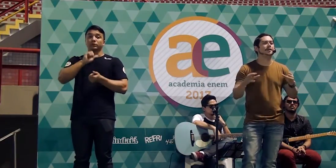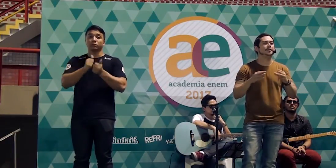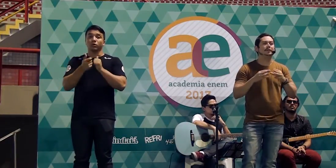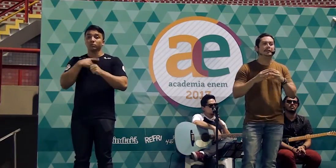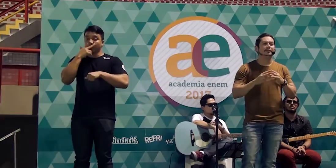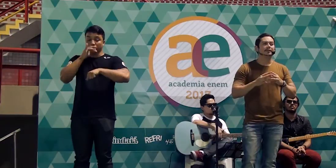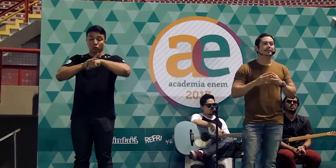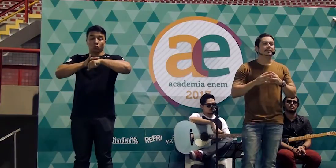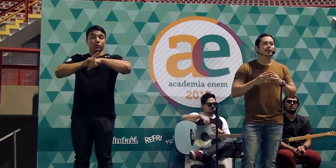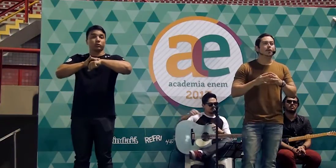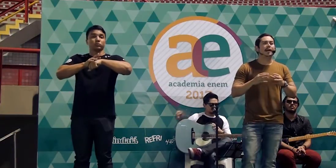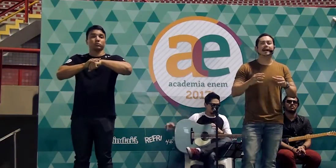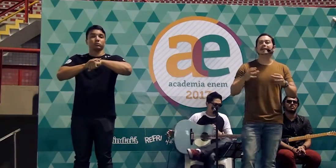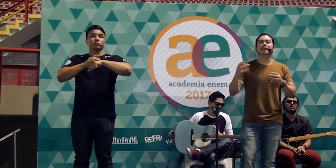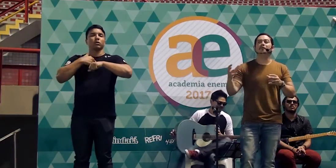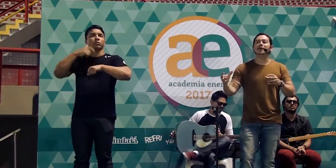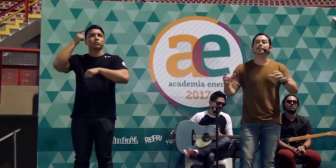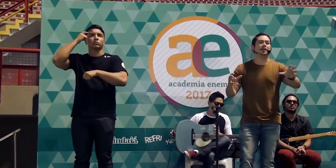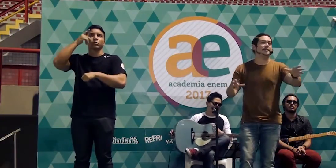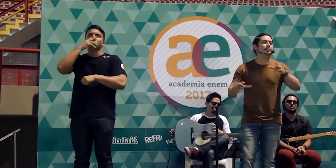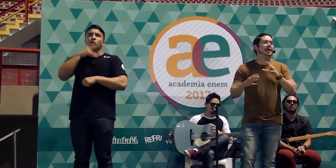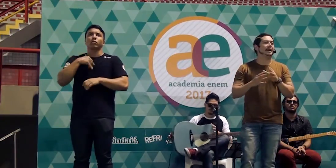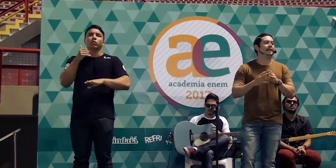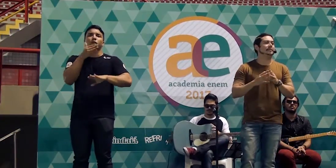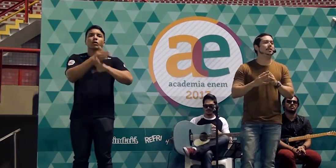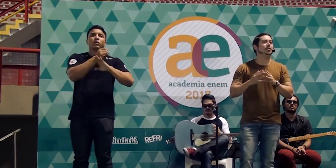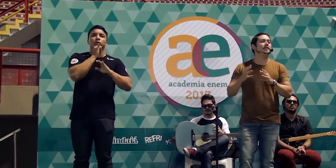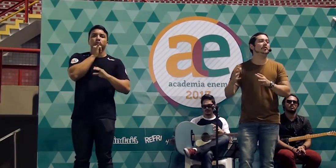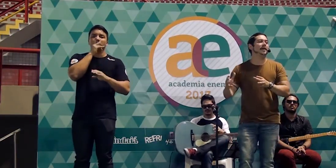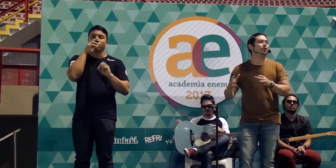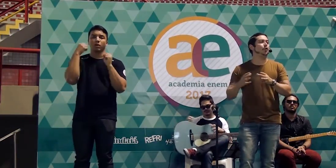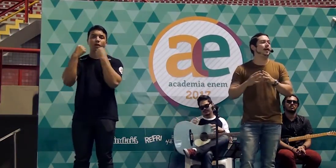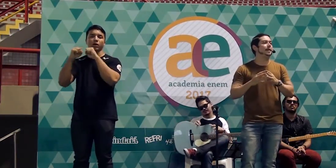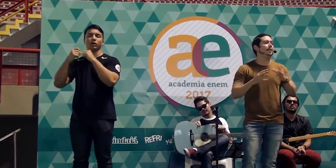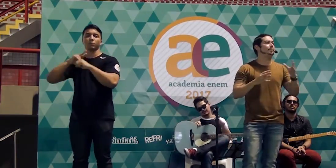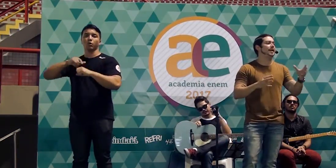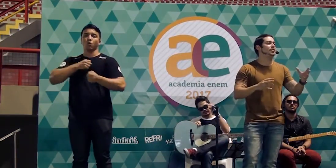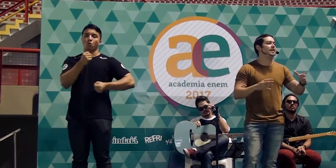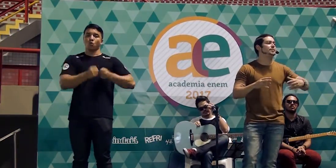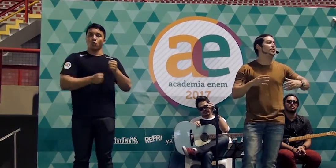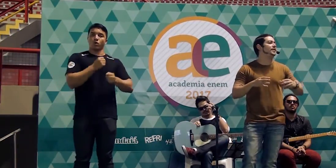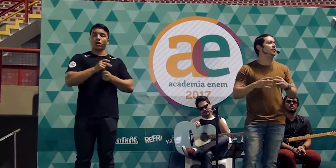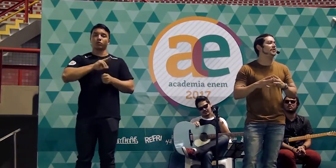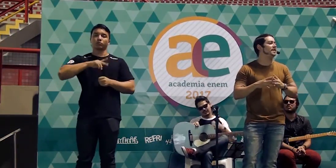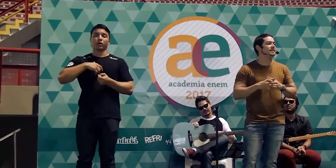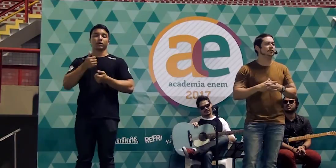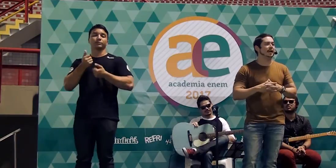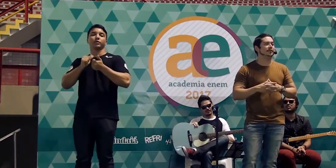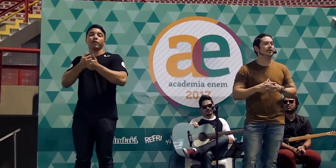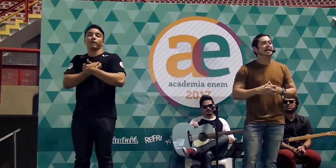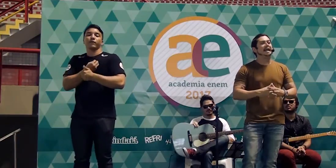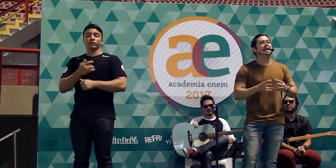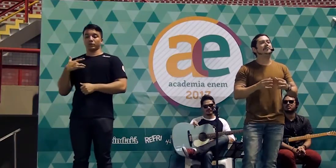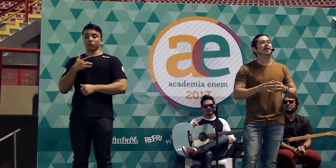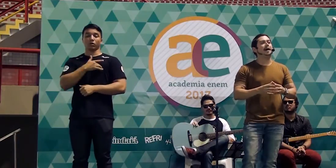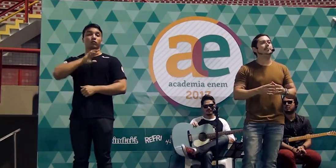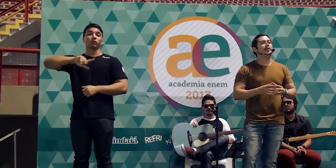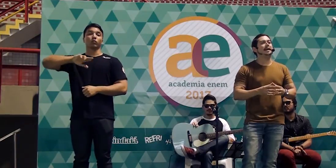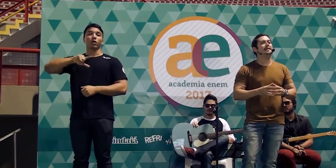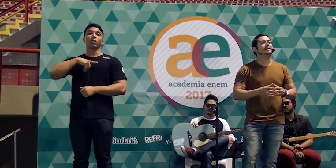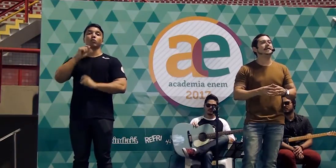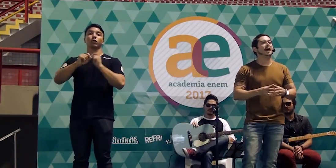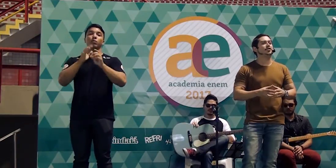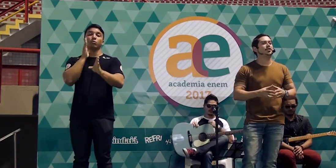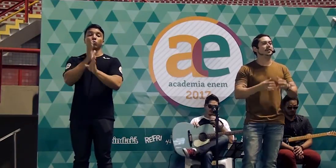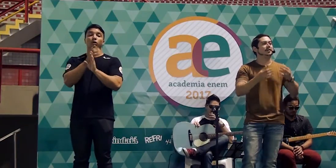nova doença. O cara ele não vai, por exemplo, para a academia, ou ele não vai correr para praticar esporte, ficar com a vida saudável. Ele vai